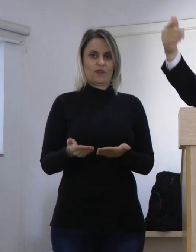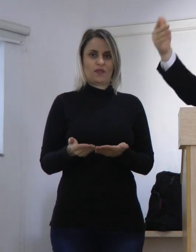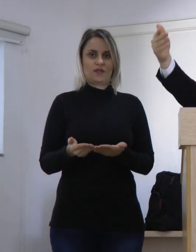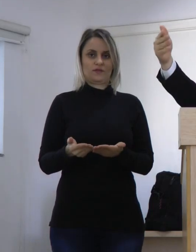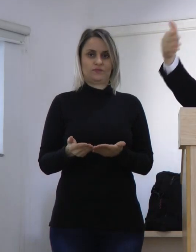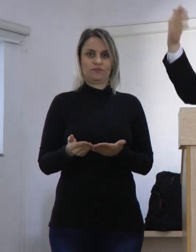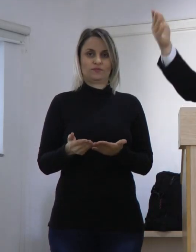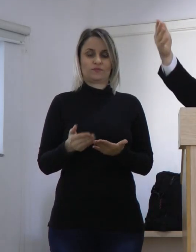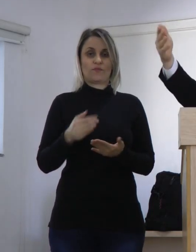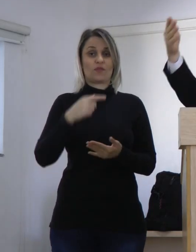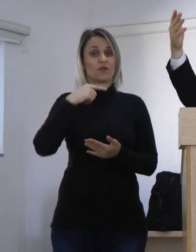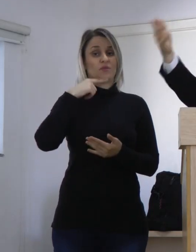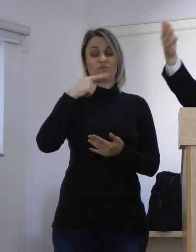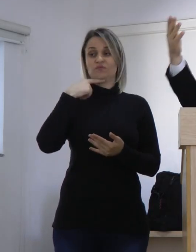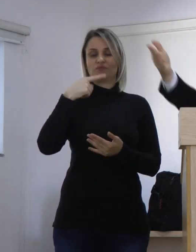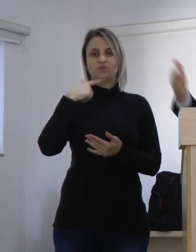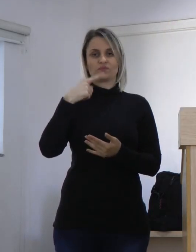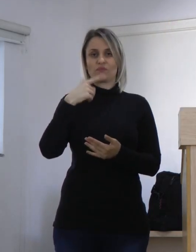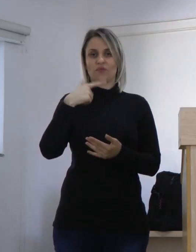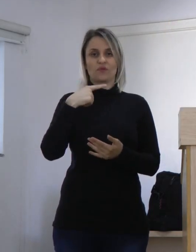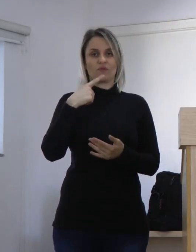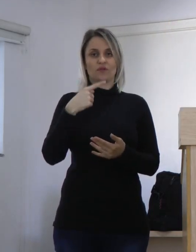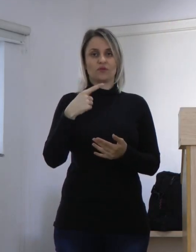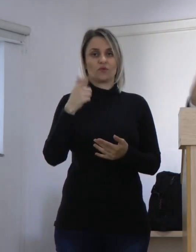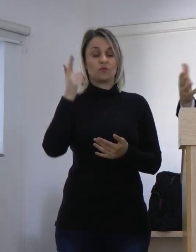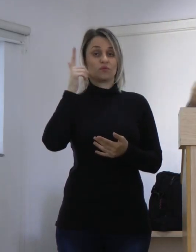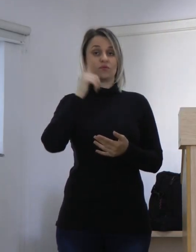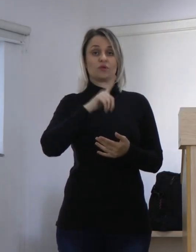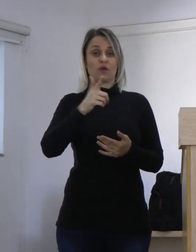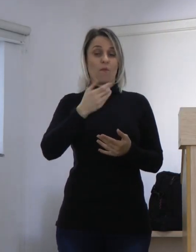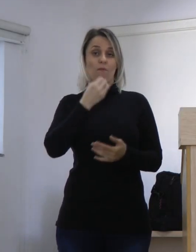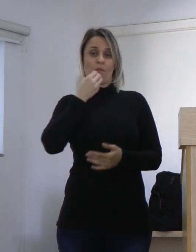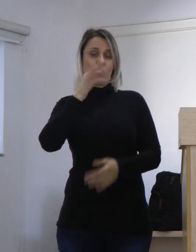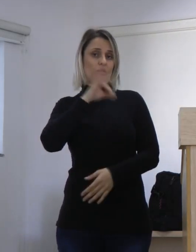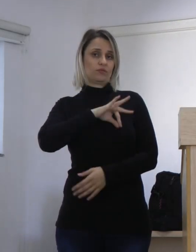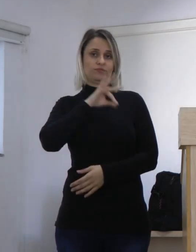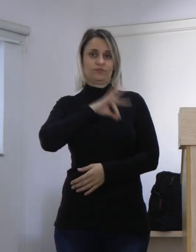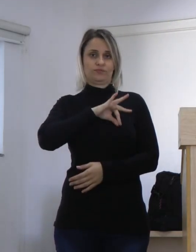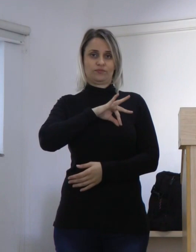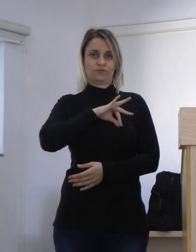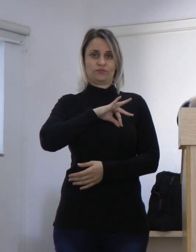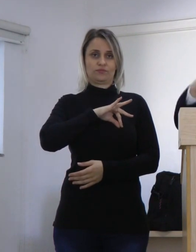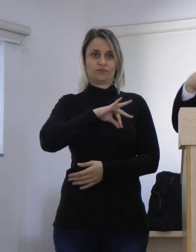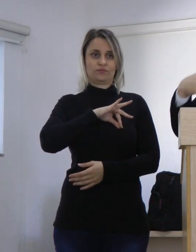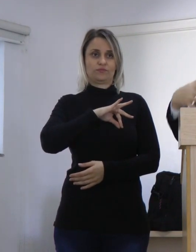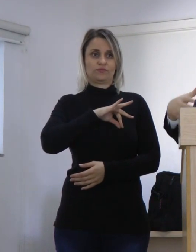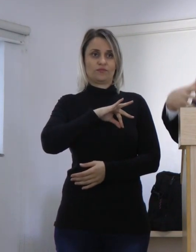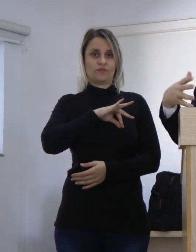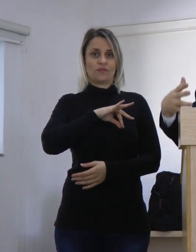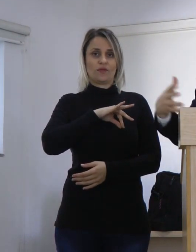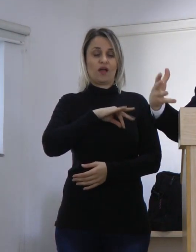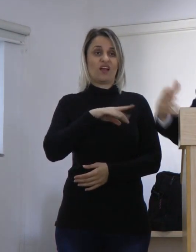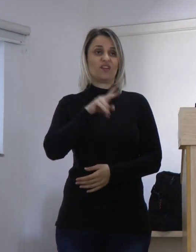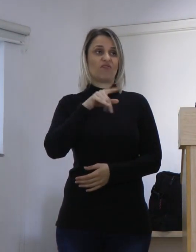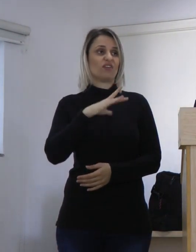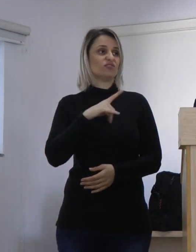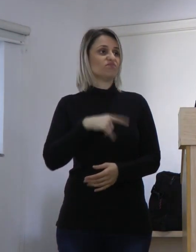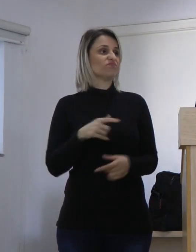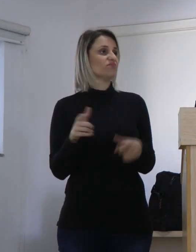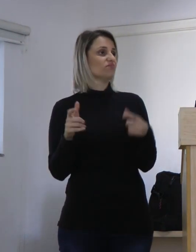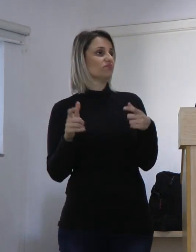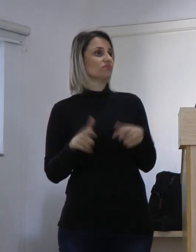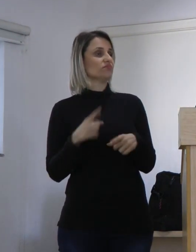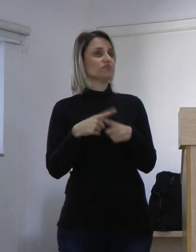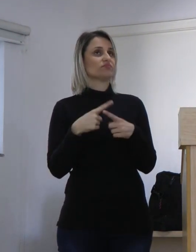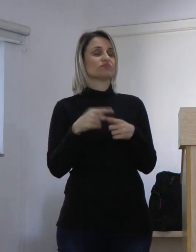vão conquistar muitas vezes os bons postos, os bons salários. E como estão entediados, porque já tem tudo,